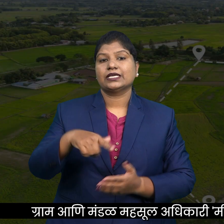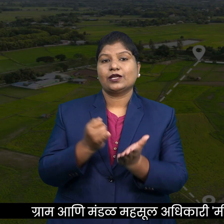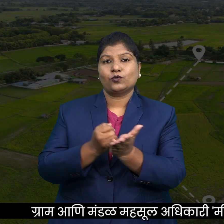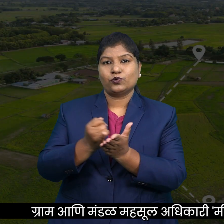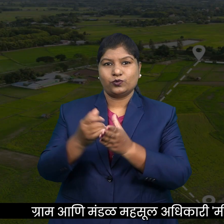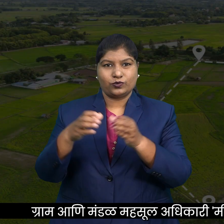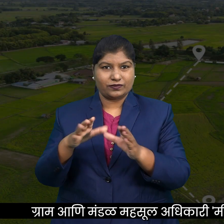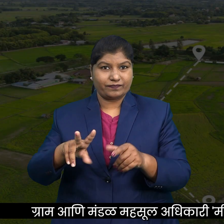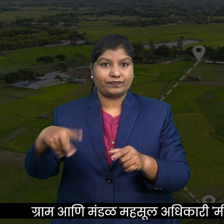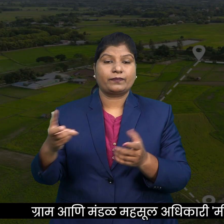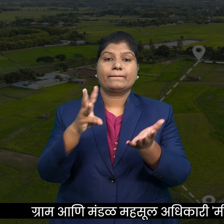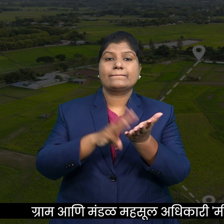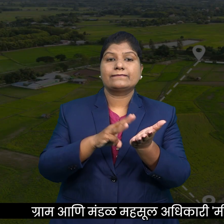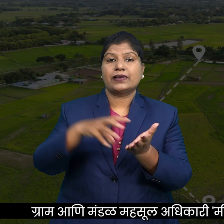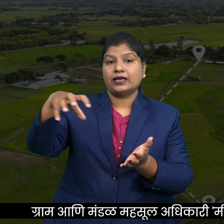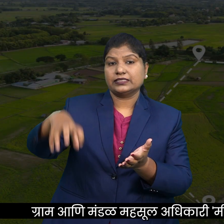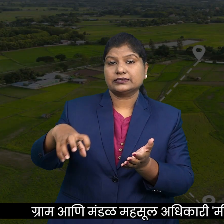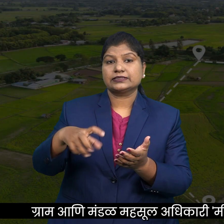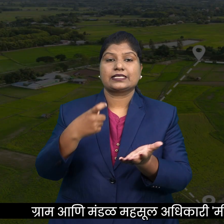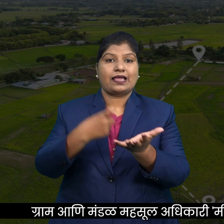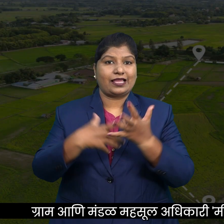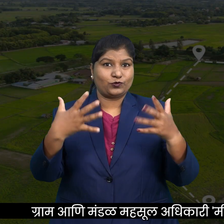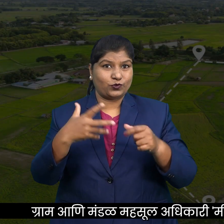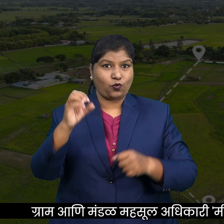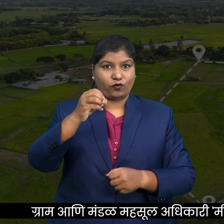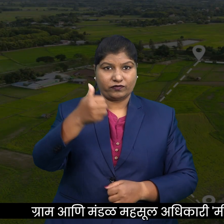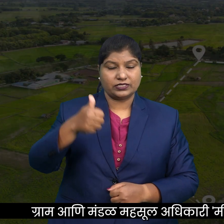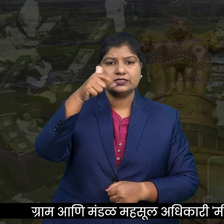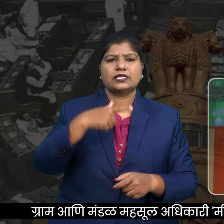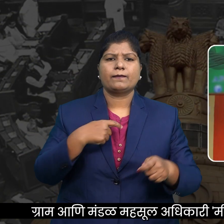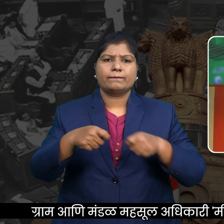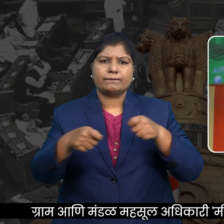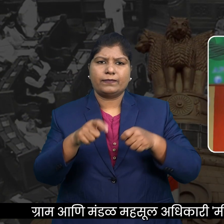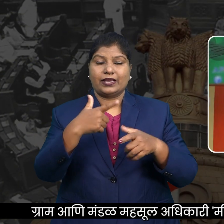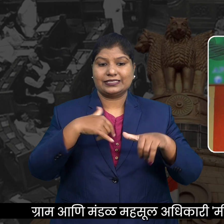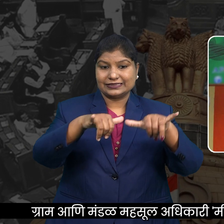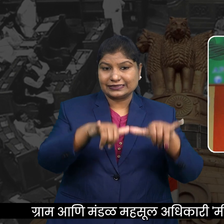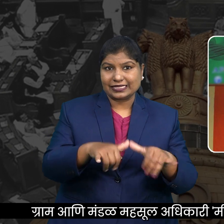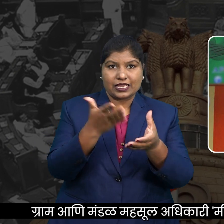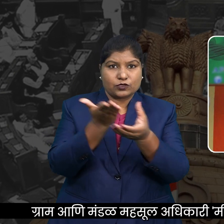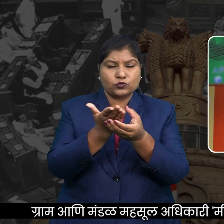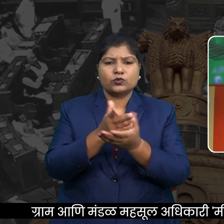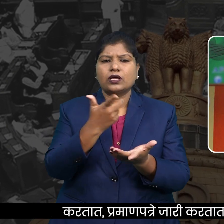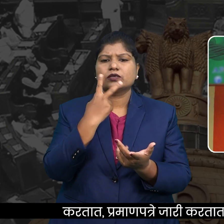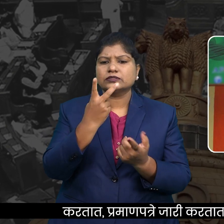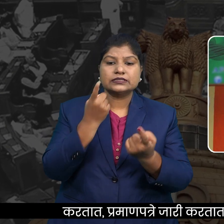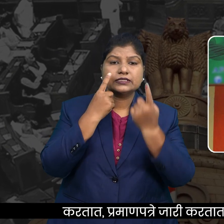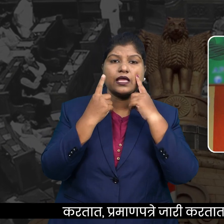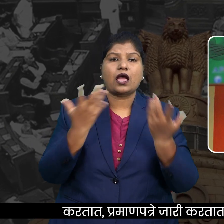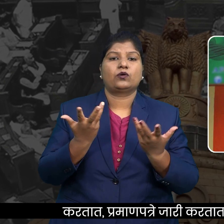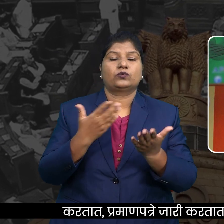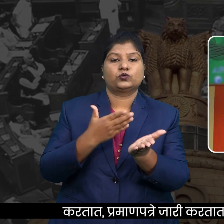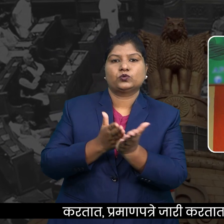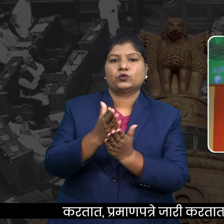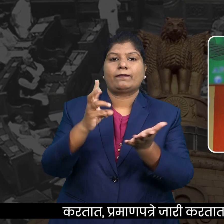ग्राम आणि मंडळ महसूल अधिकारी मी सेवाद्वारे जमिनीच्या नोंदी व्यवस्थापित